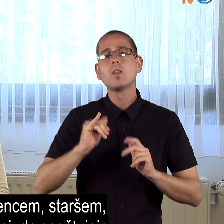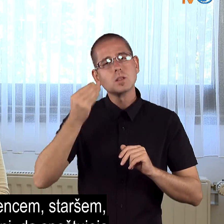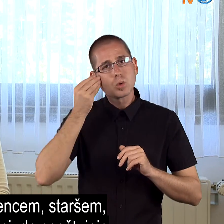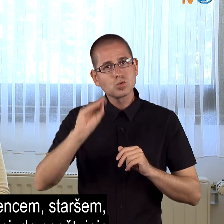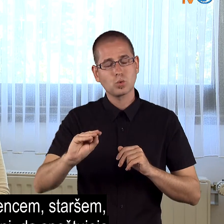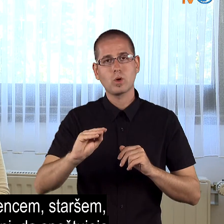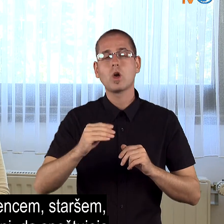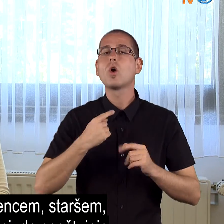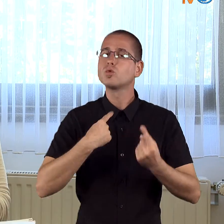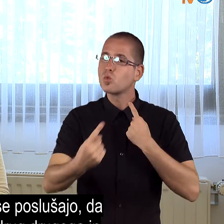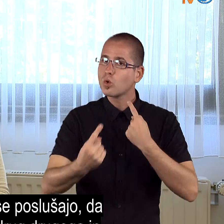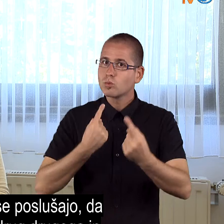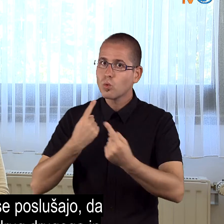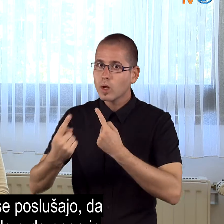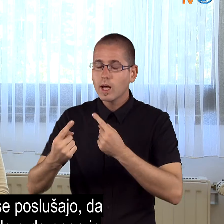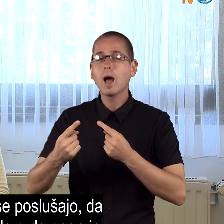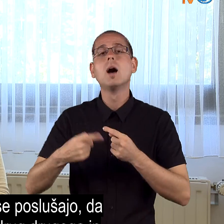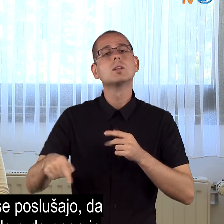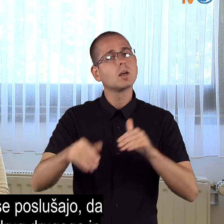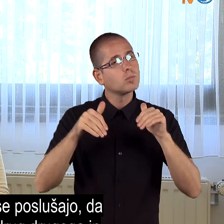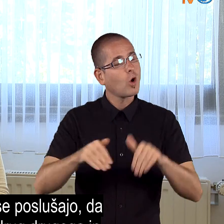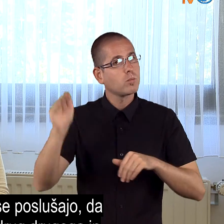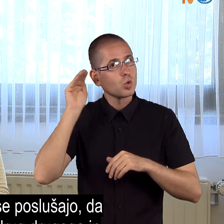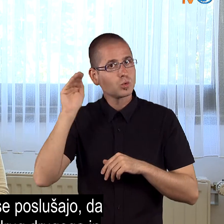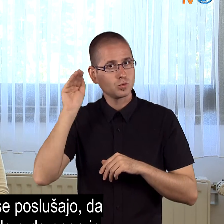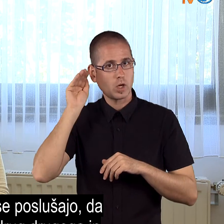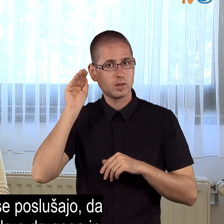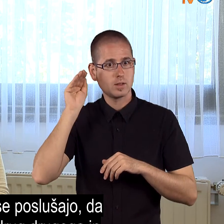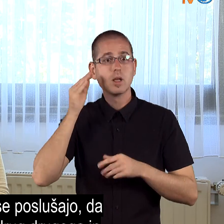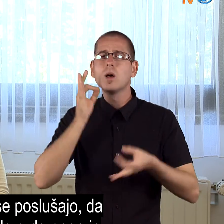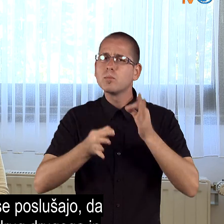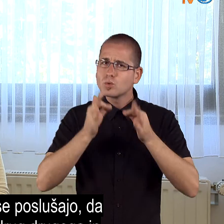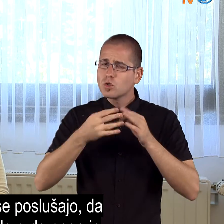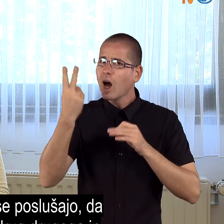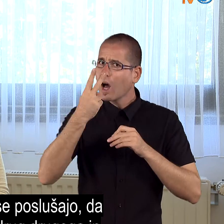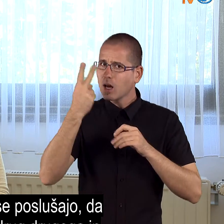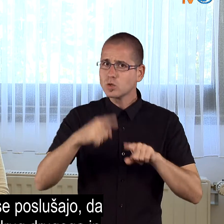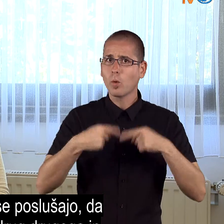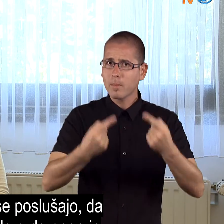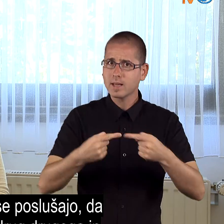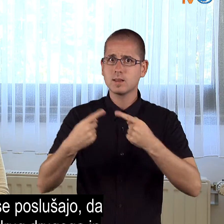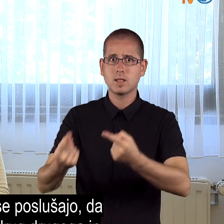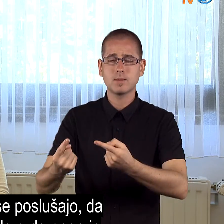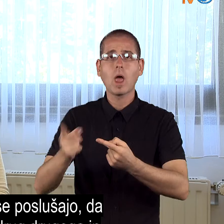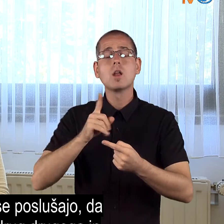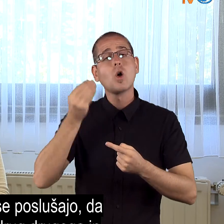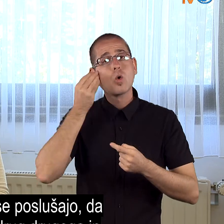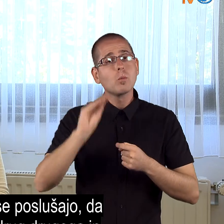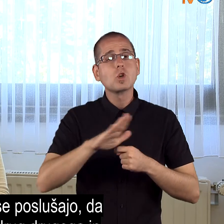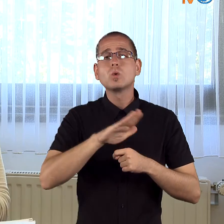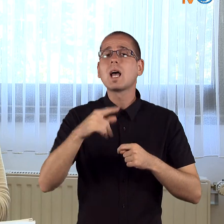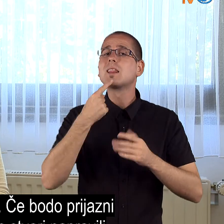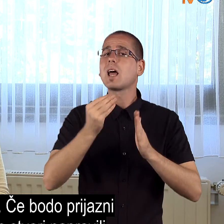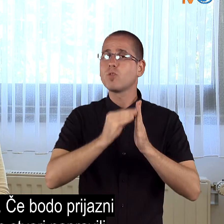da spoštujejo drug drugega, da se poslušajo, da poskušajo razumeti drug drugega in upoštevajo